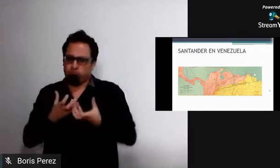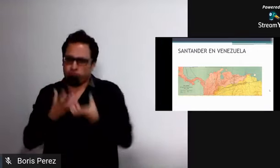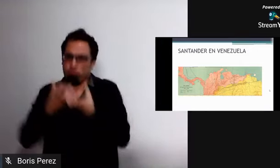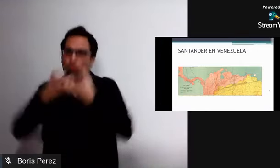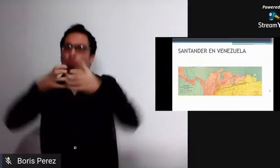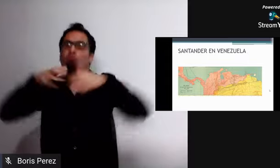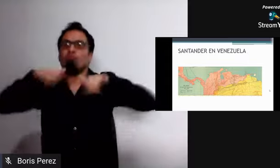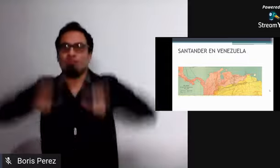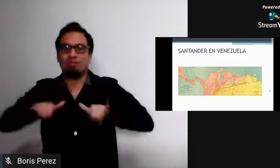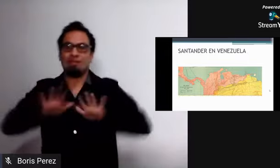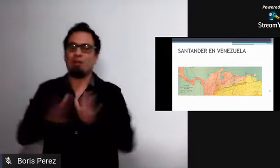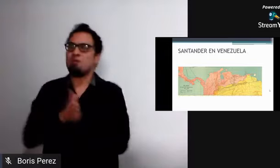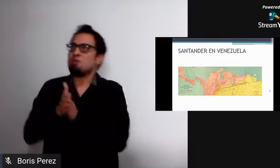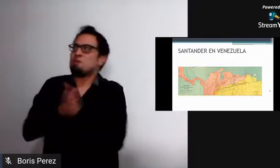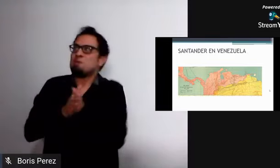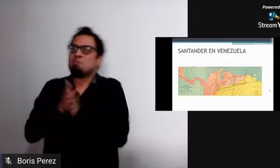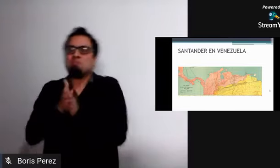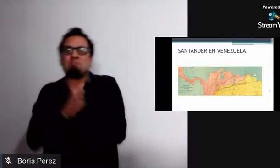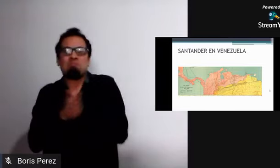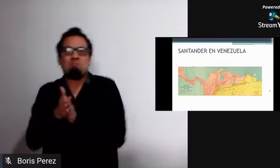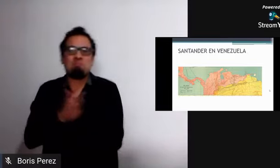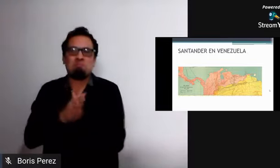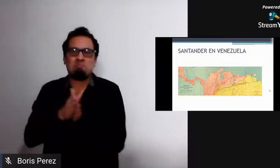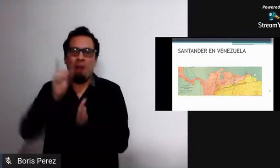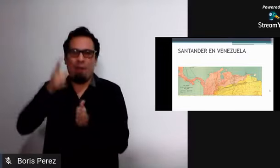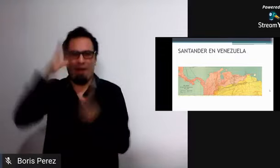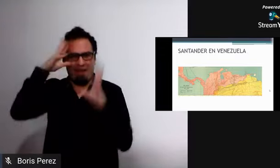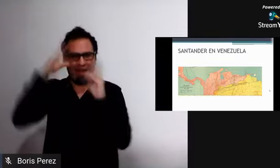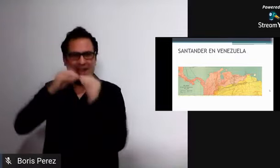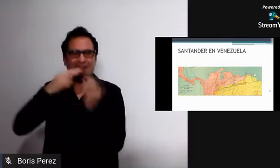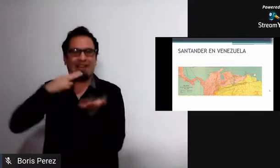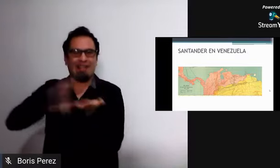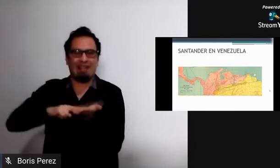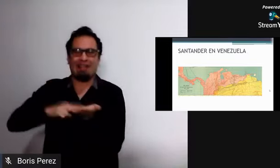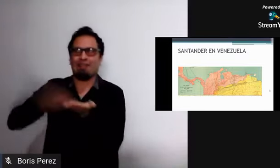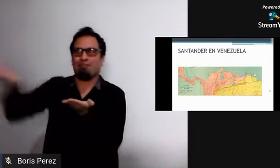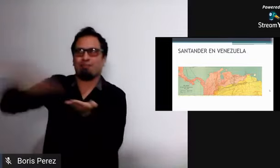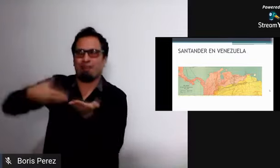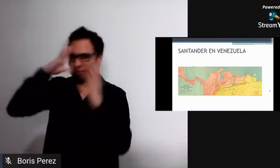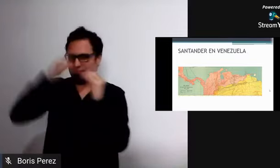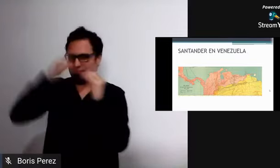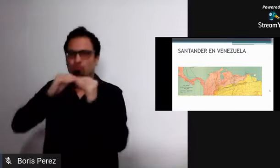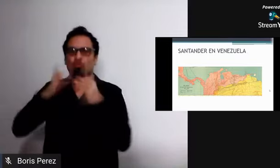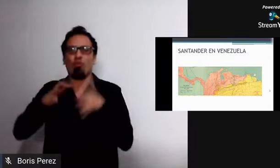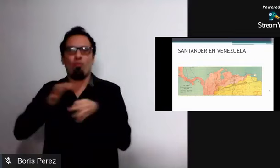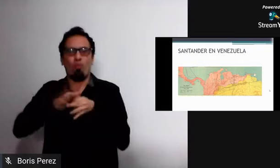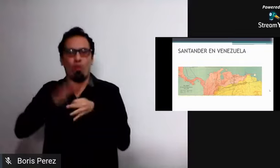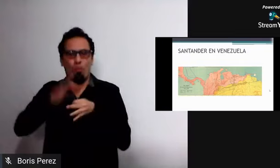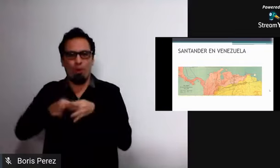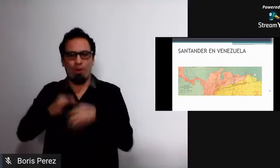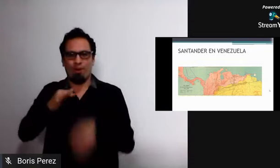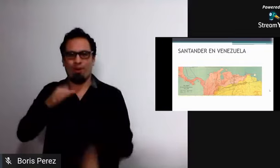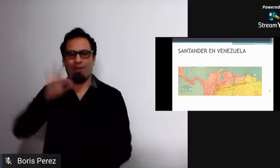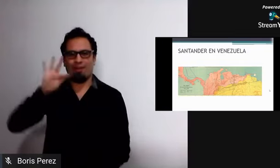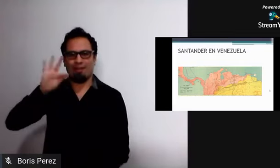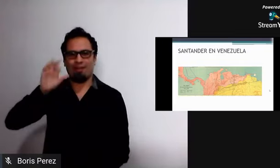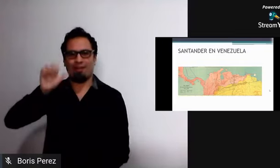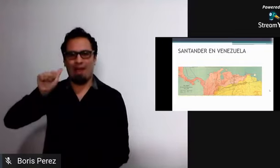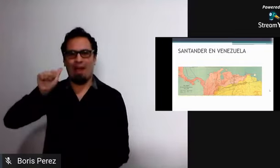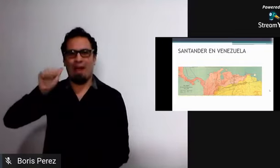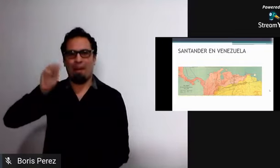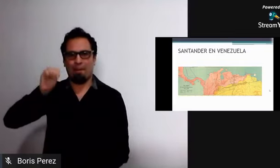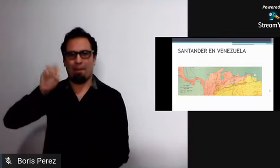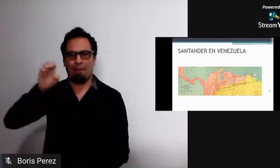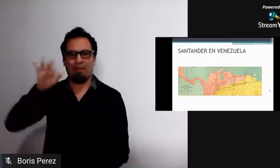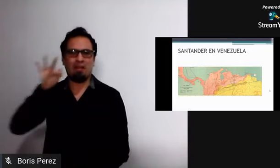Arauca que se encuentra entre los límites con la frontera de Venezuela. Estando allí, pues ellos seguían en